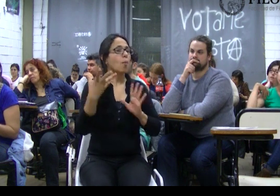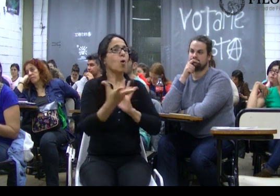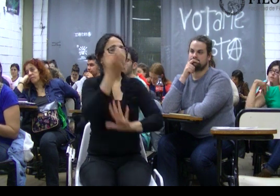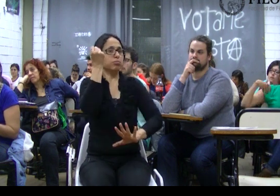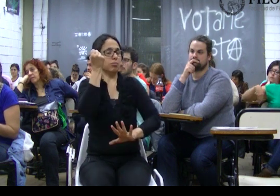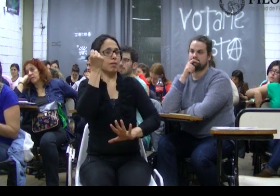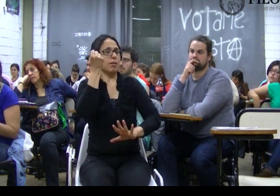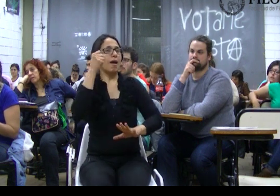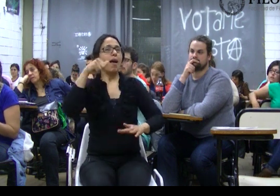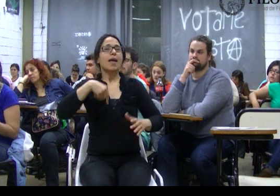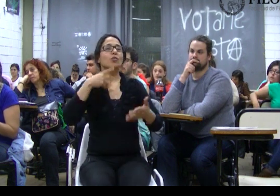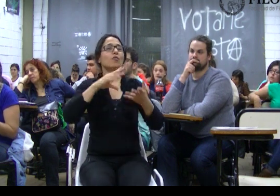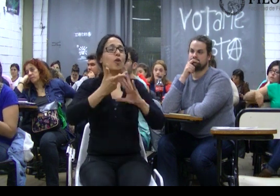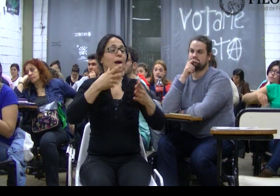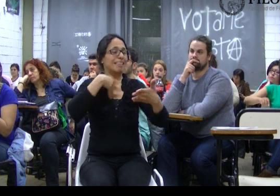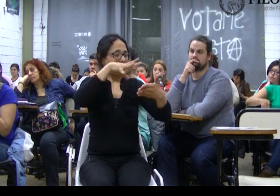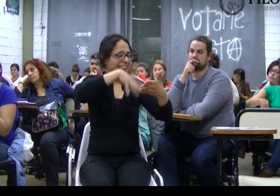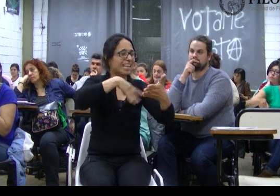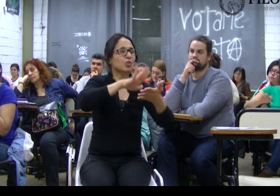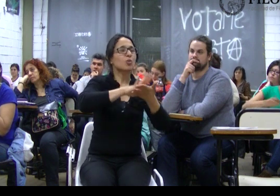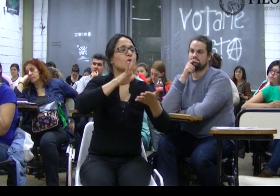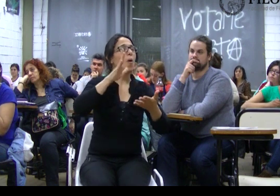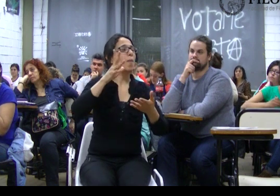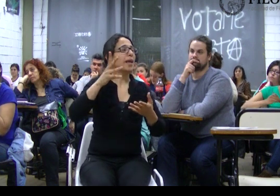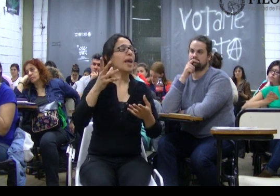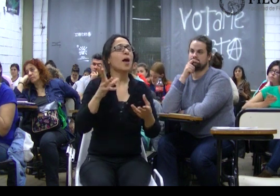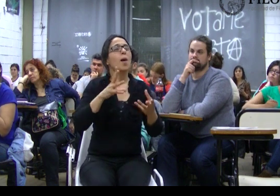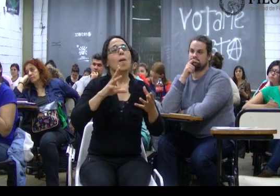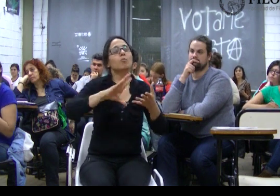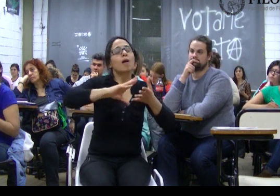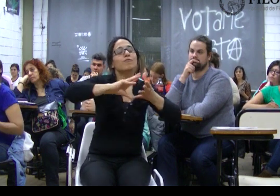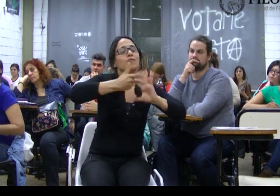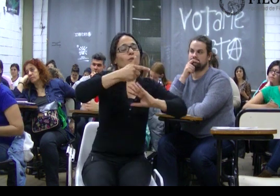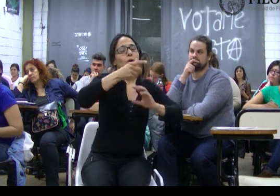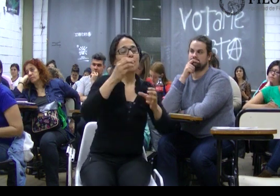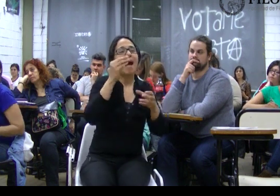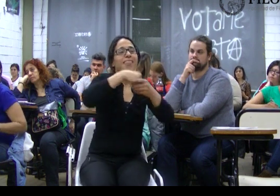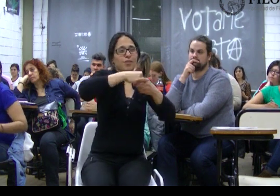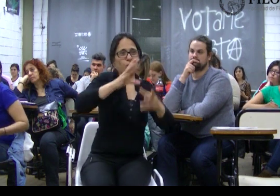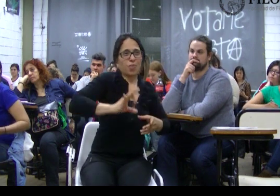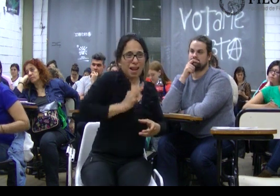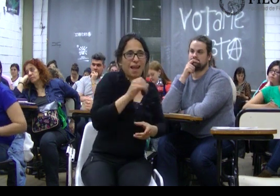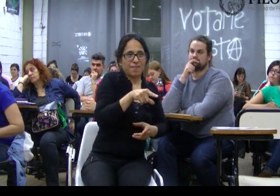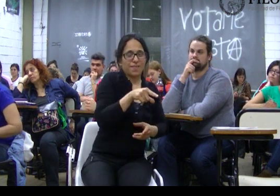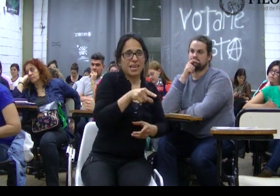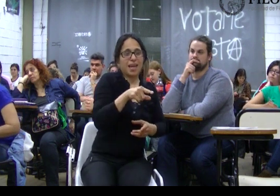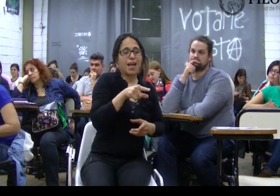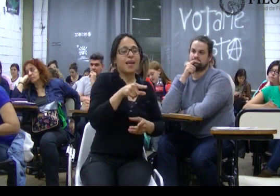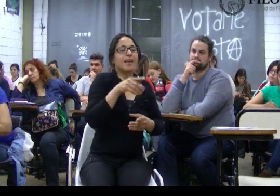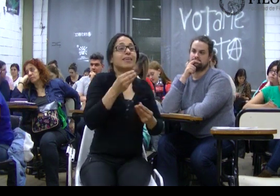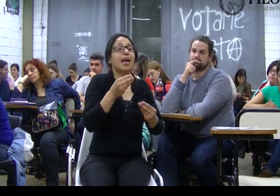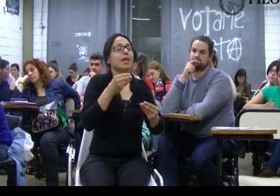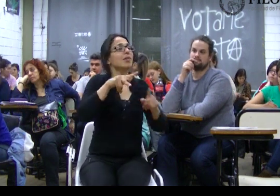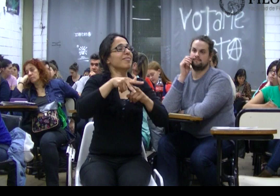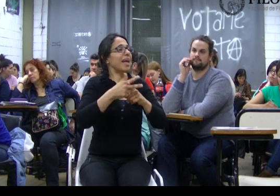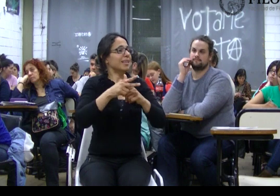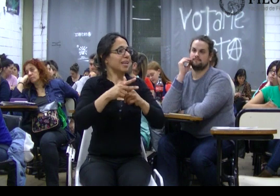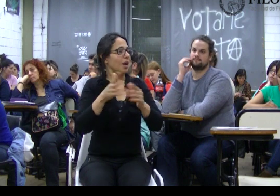este textito que se llama Parte de la Vida, es íntegramente un texto pensado para talleres con familias.